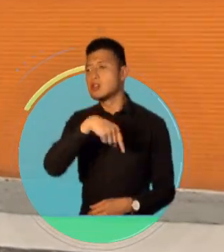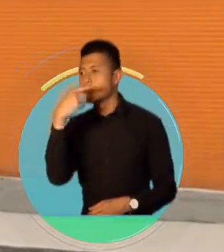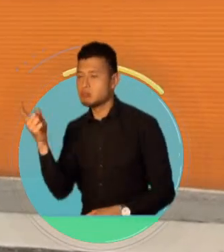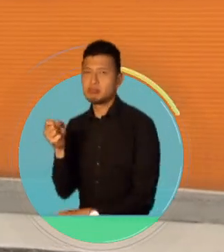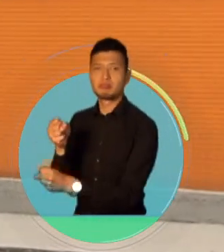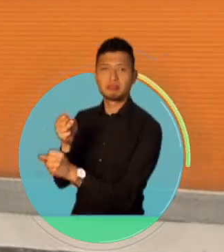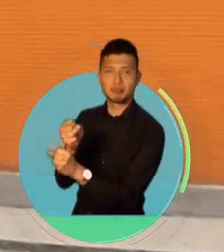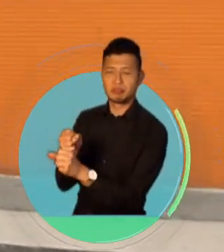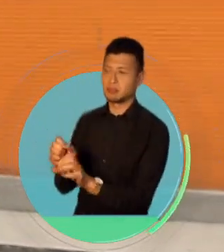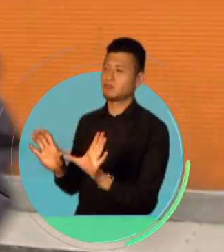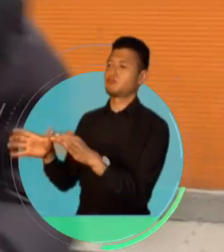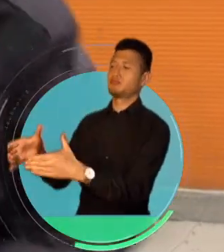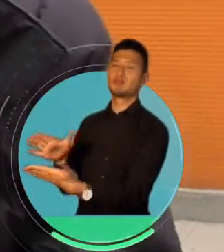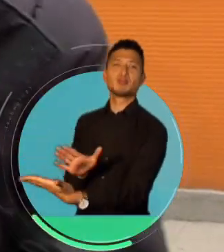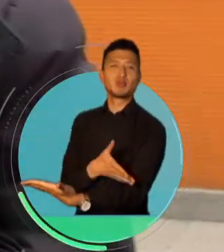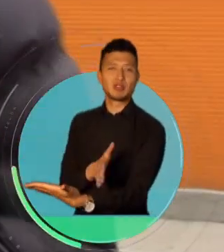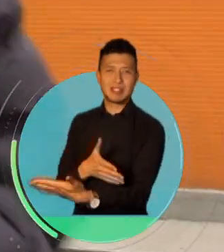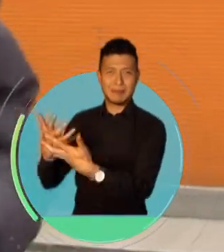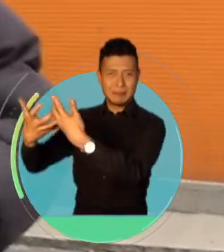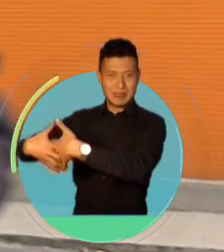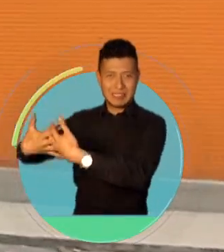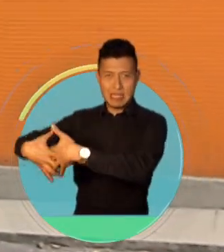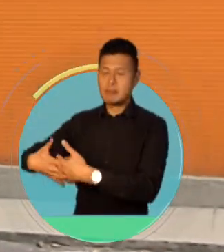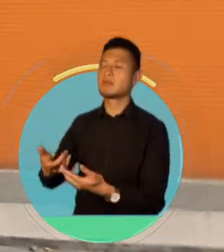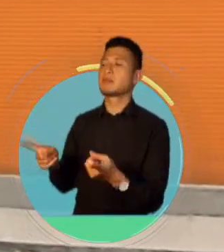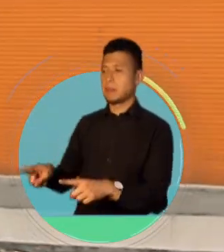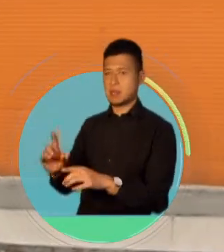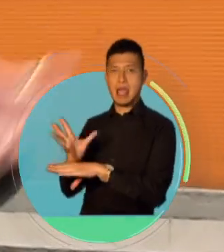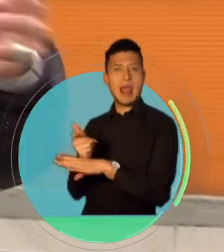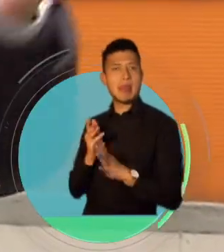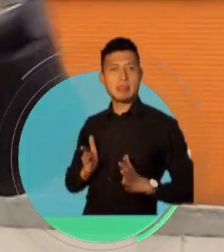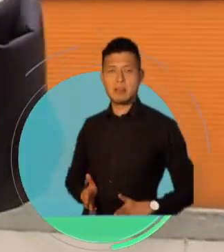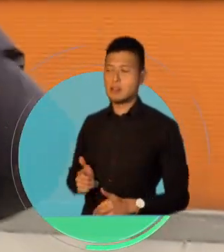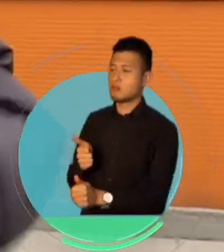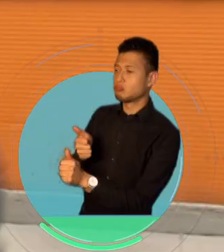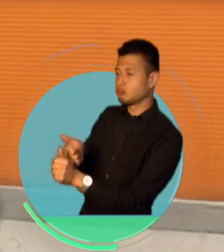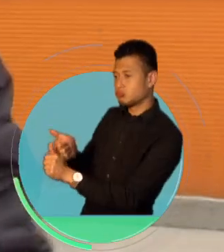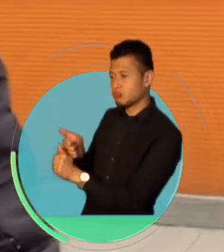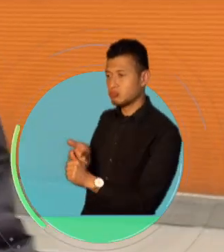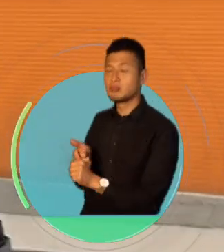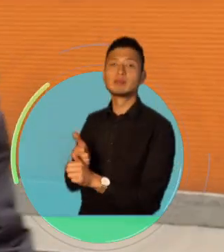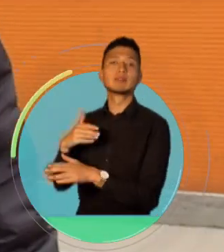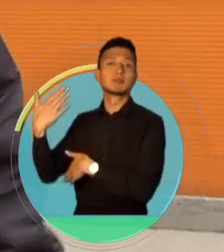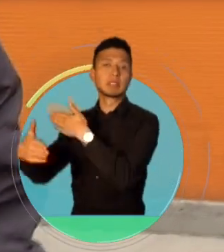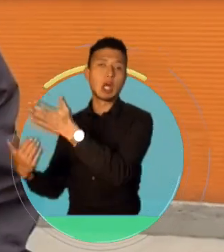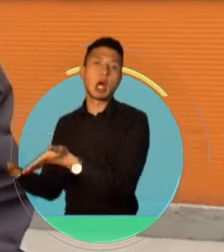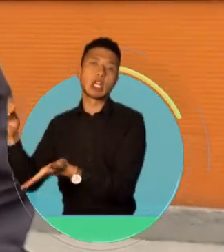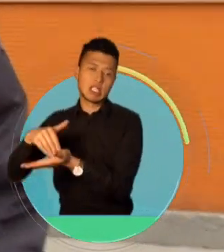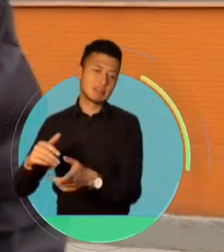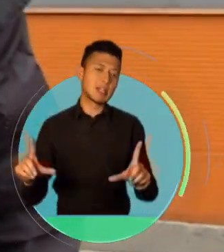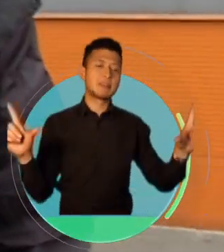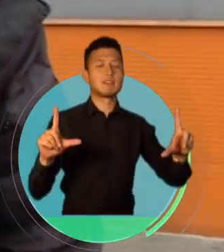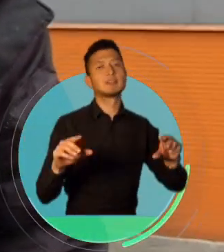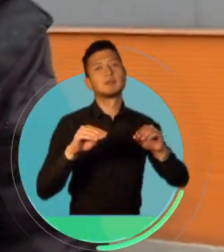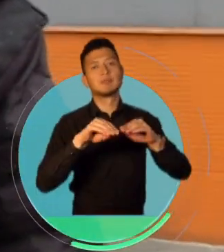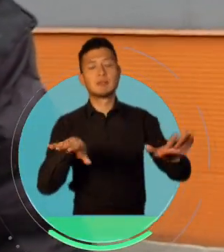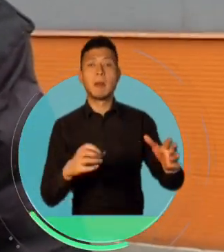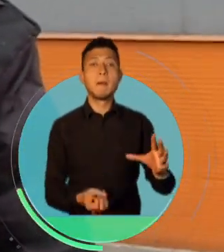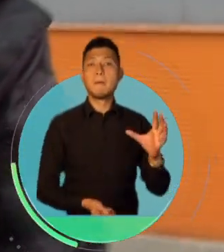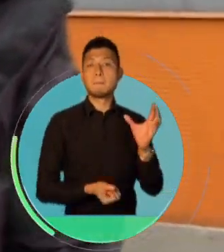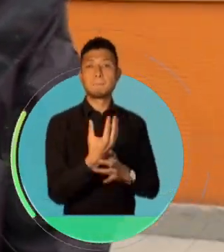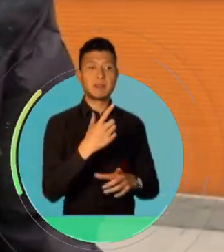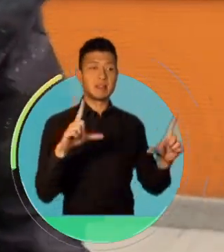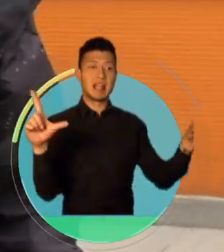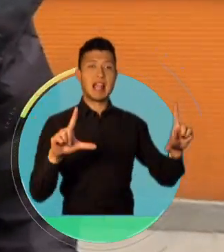en casas disqueras también manejando más artistas luego regresar a la televisión y montamos